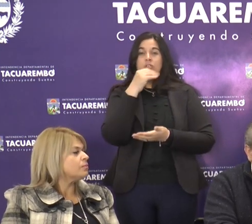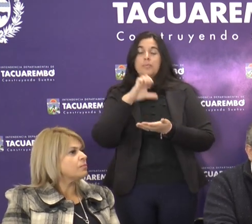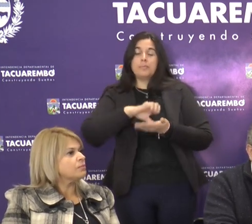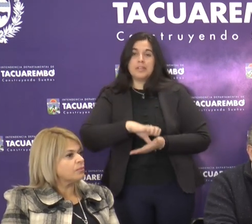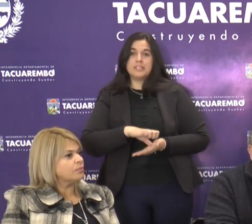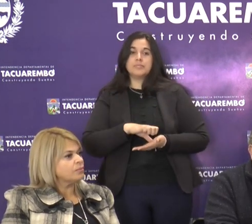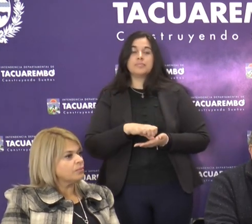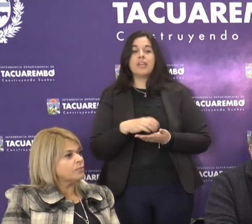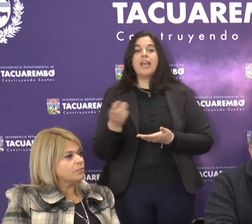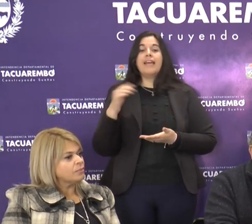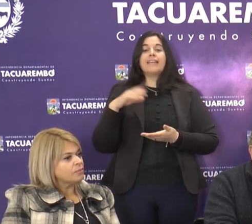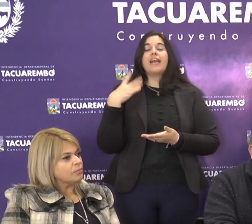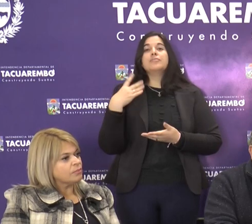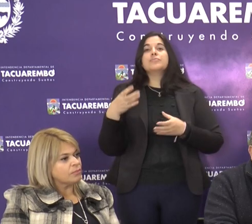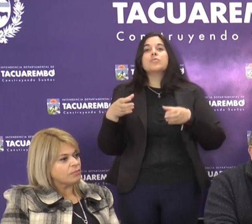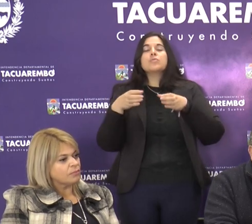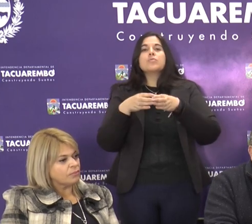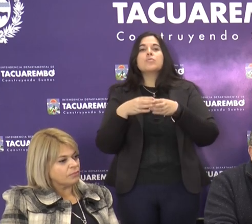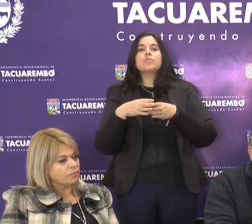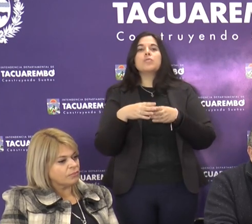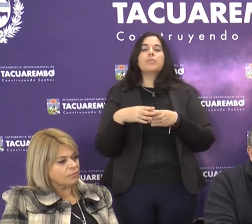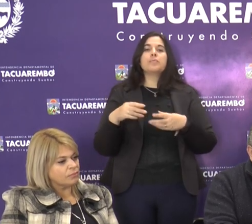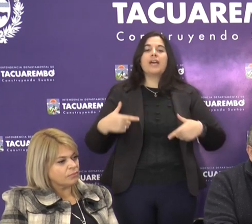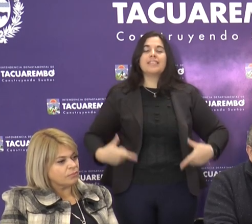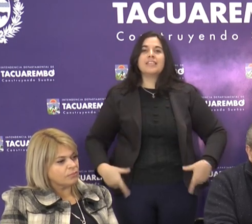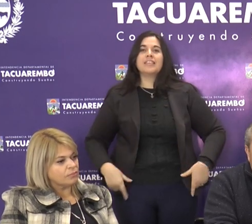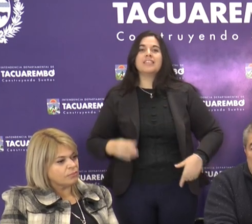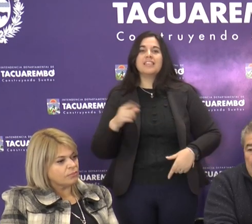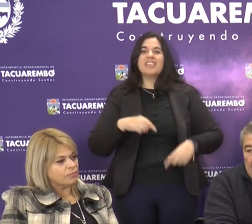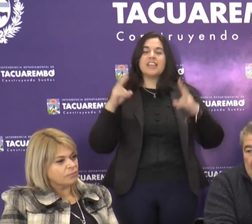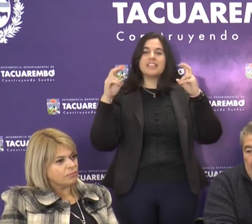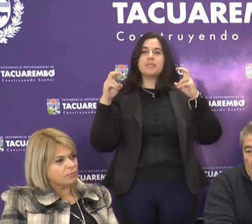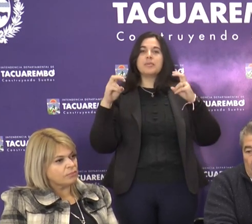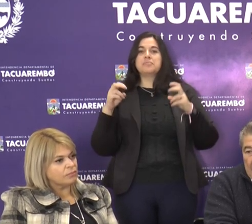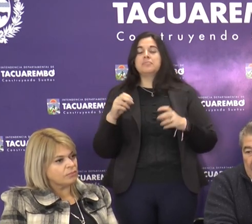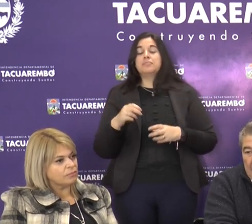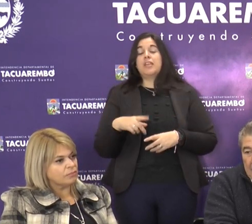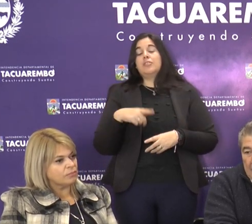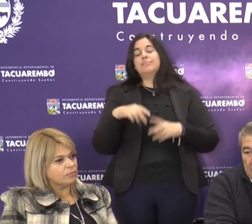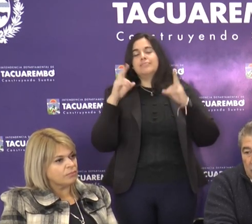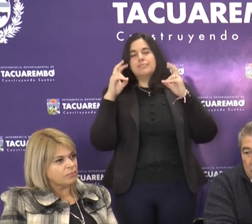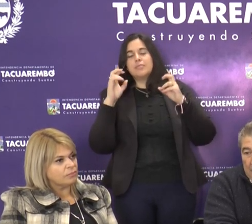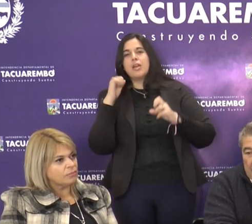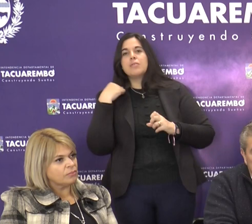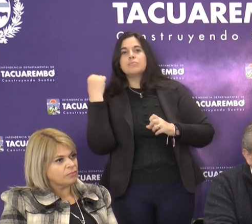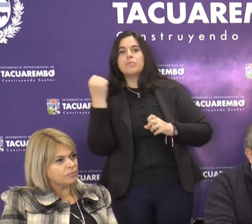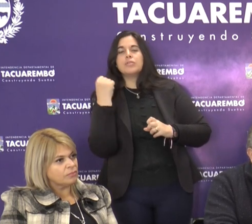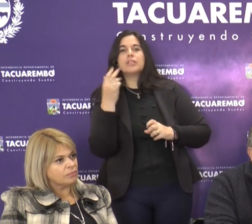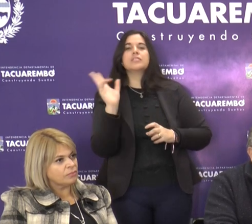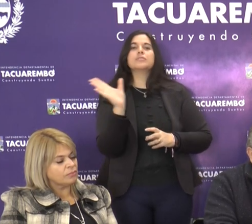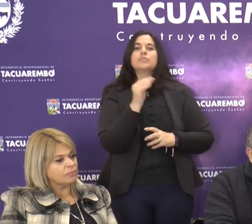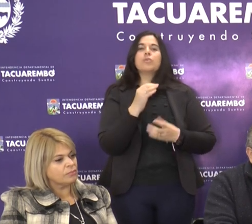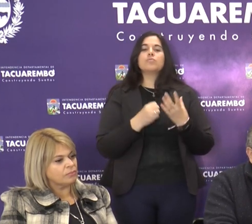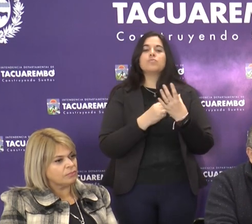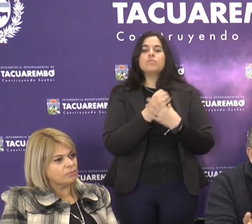Congreso de Atendentes en esta temática, que es tan vasta, que es compleja, que en muchos aspectos es